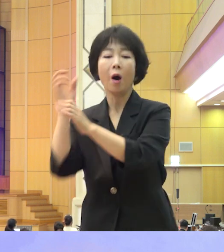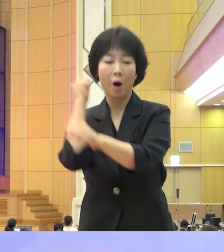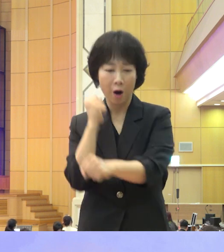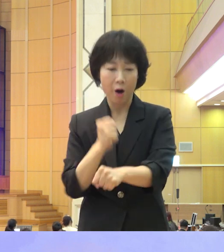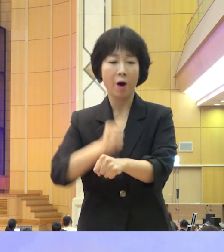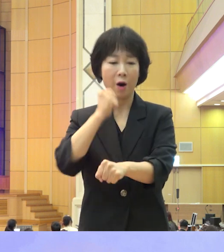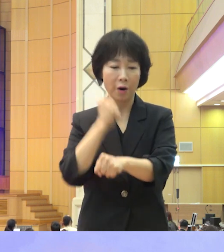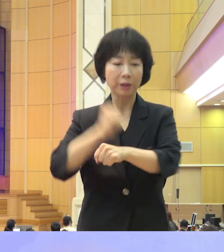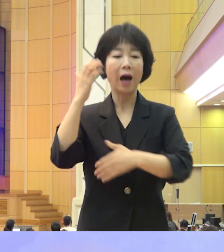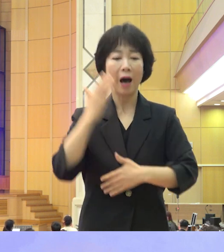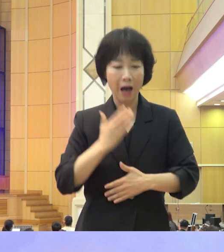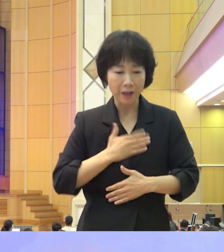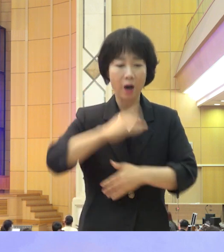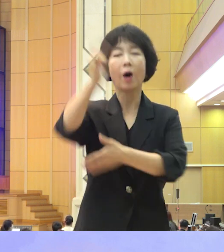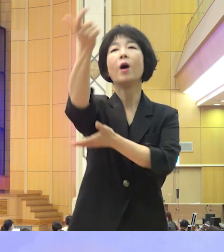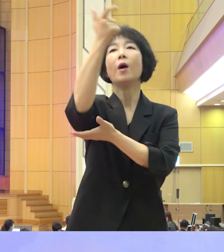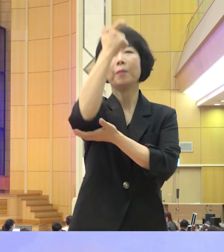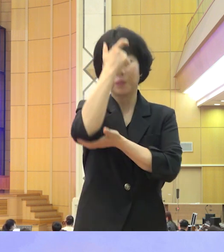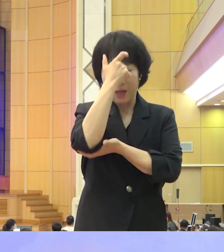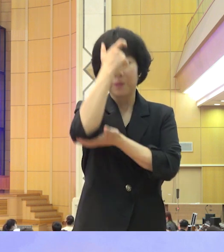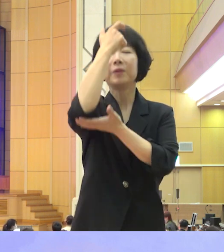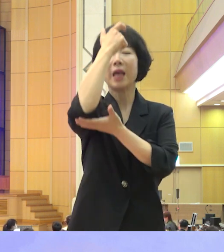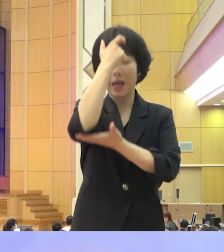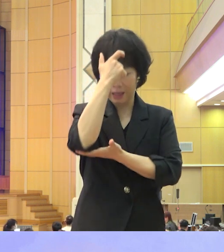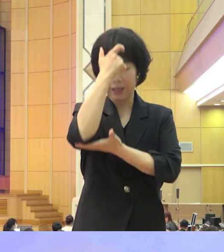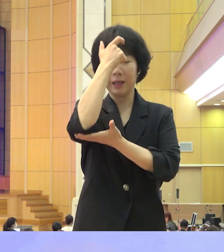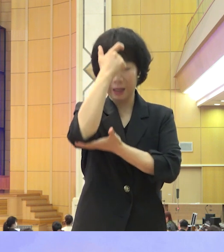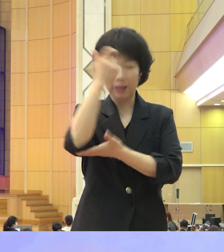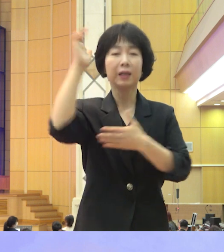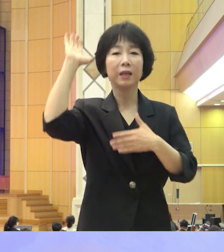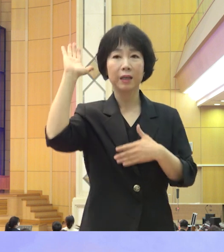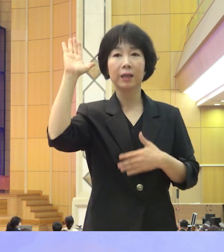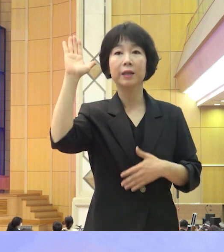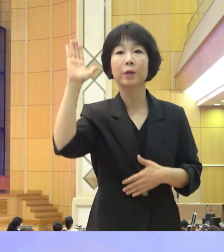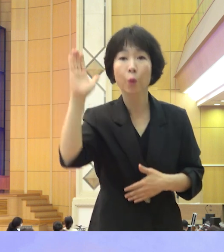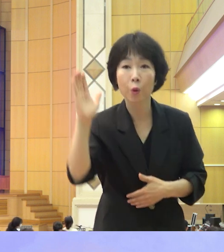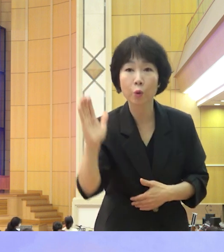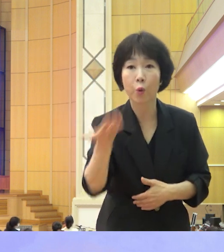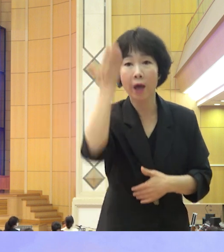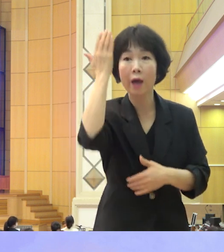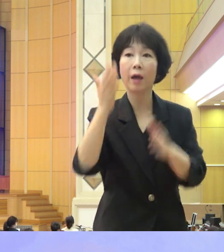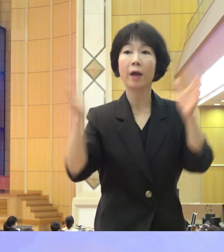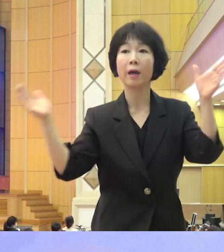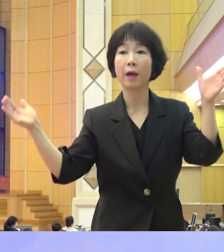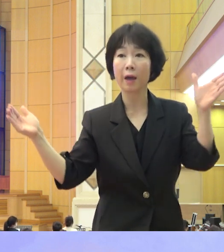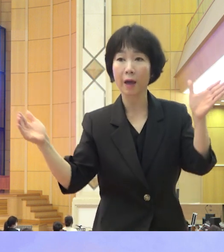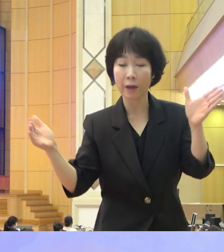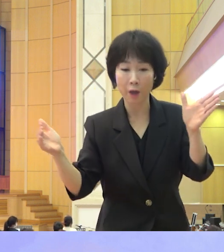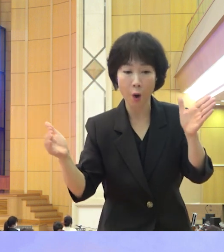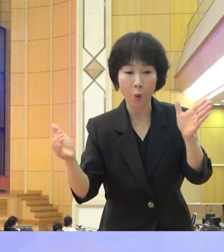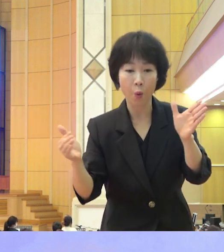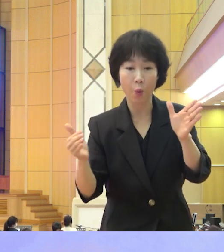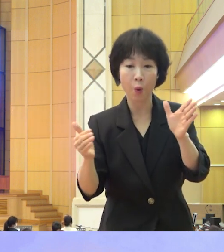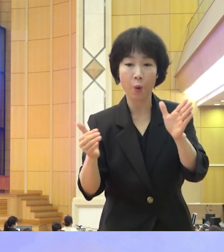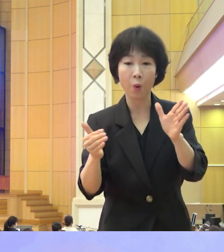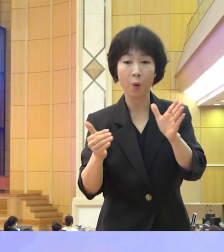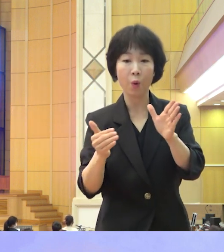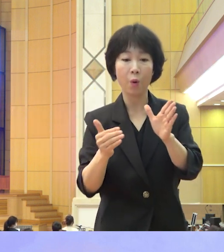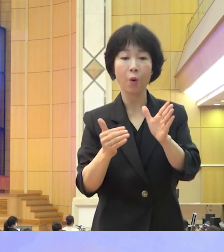두려움이 변하여 내 기도